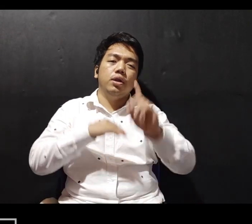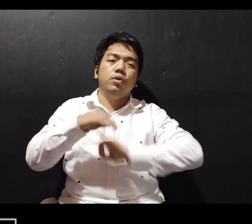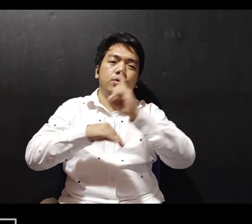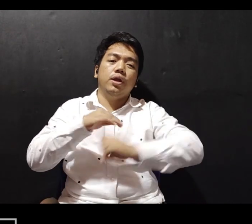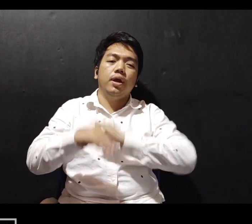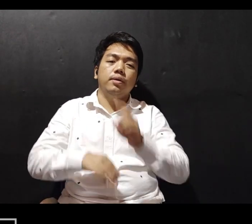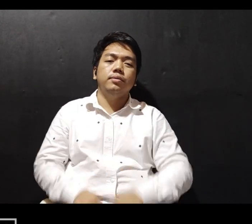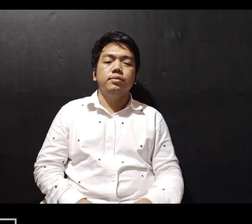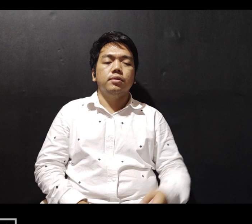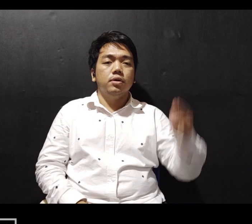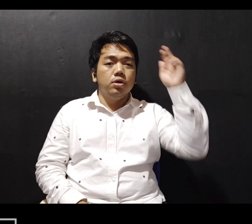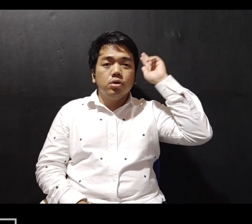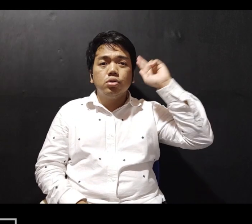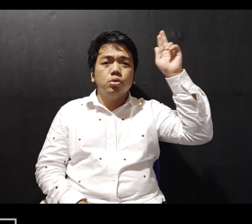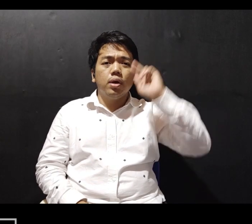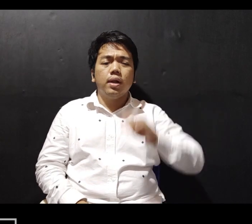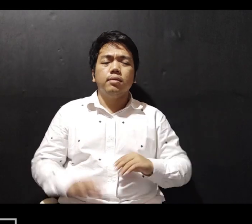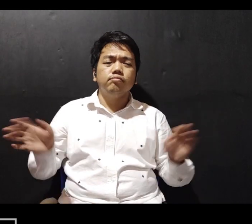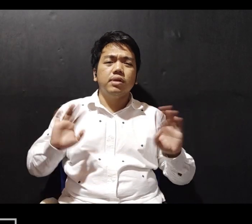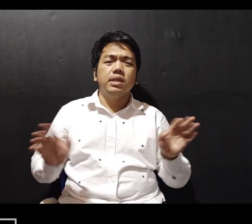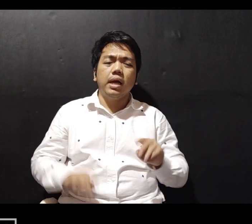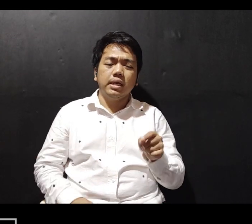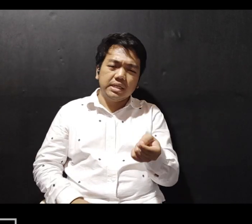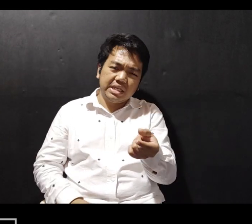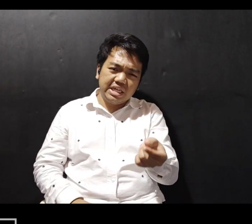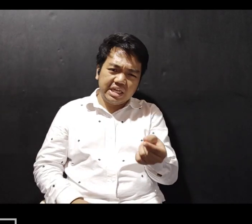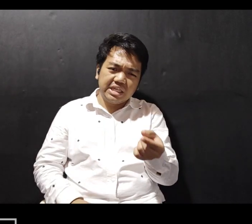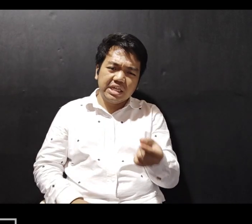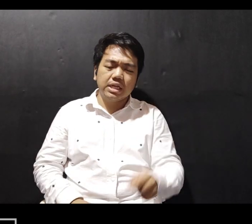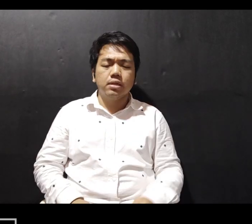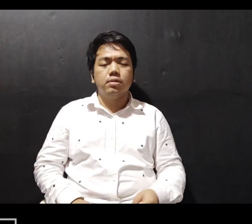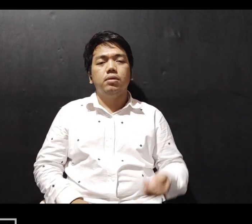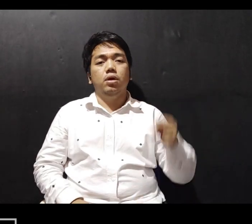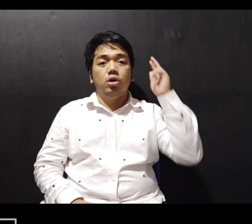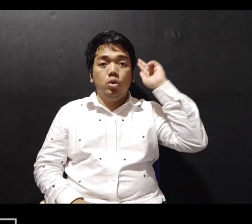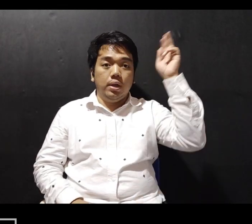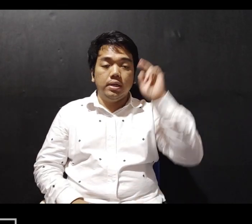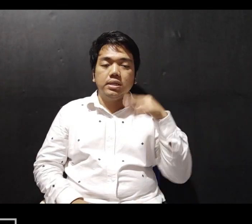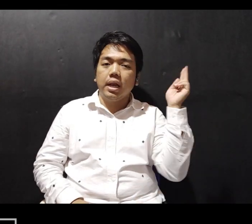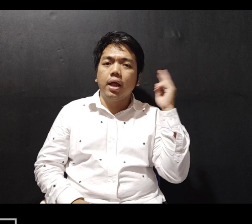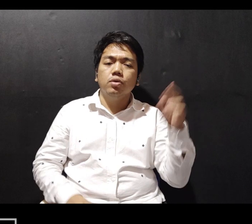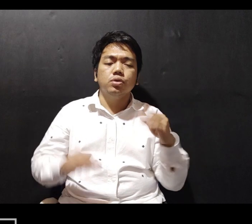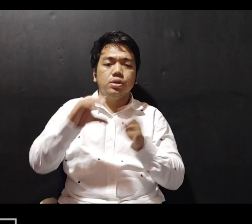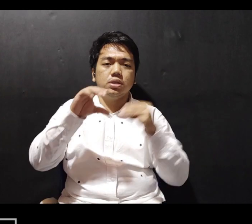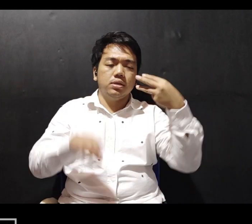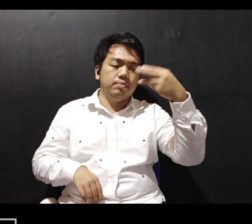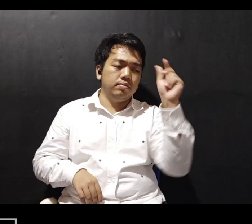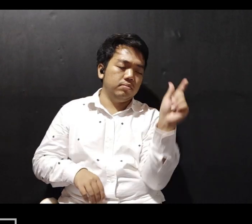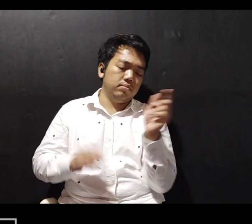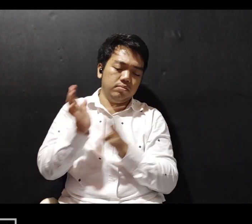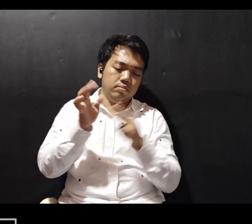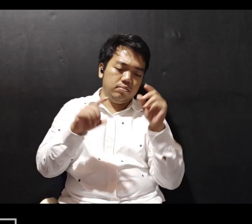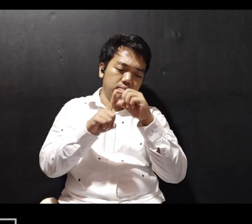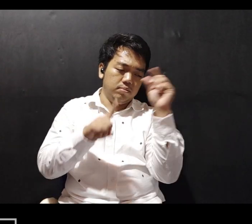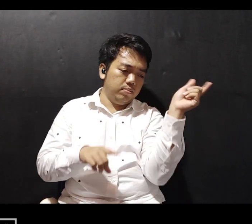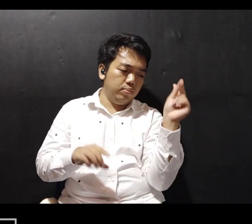melakukan sesuatu dengan sedikit-sedikit. Semua yang dilakukan selalu sempurna, tepat pada waktunya. Karena sabar